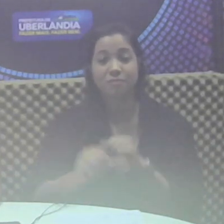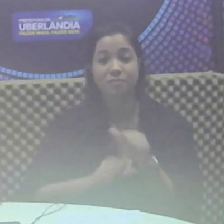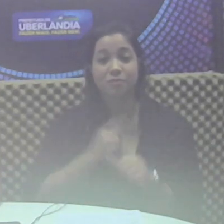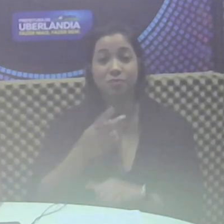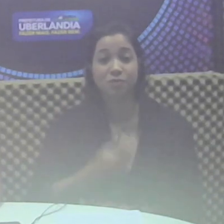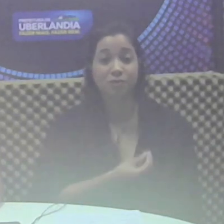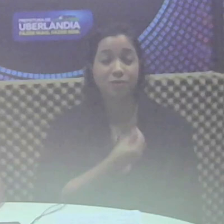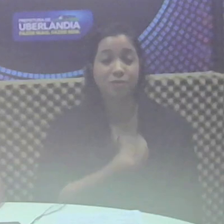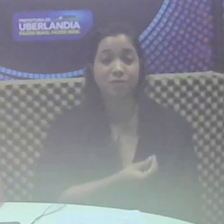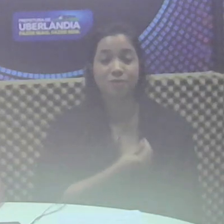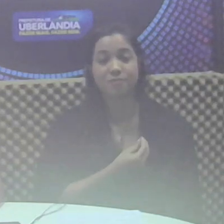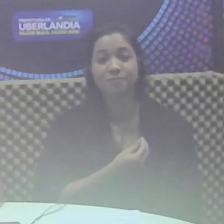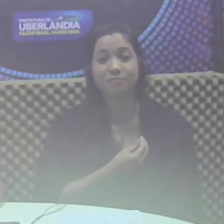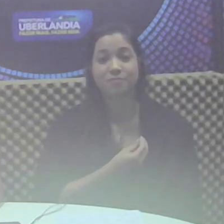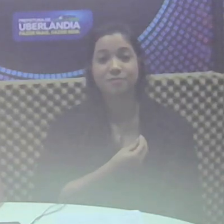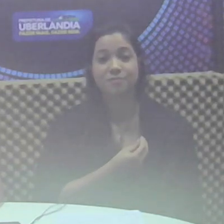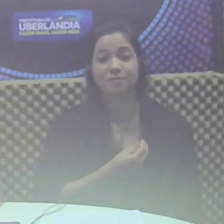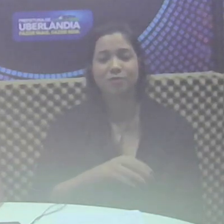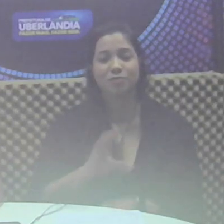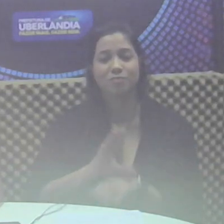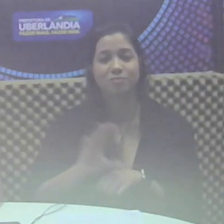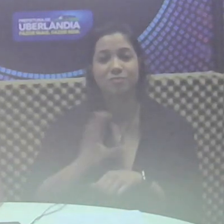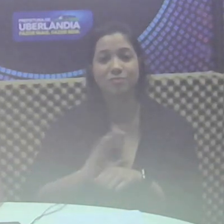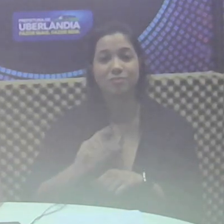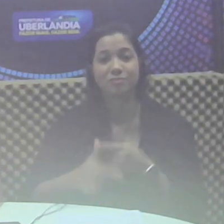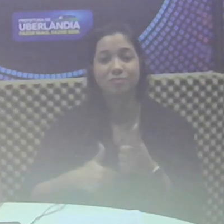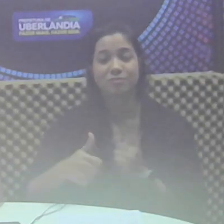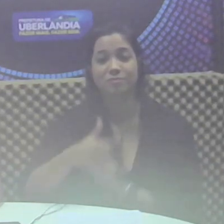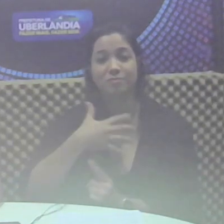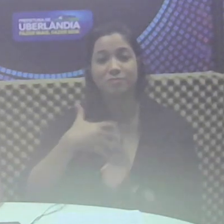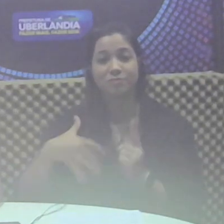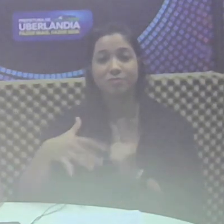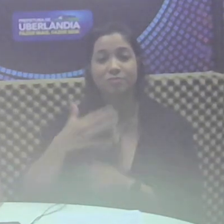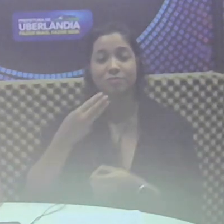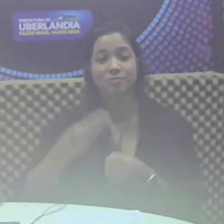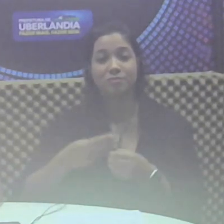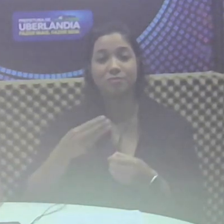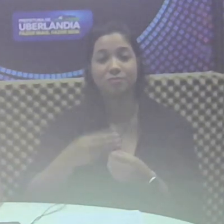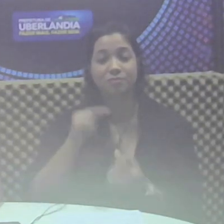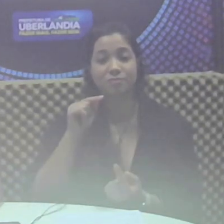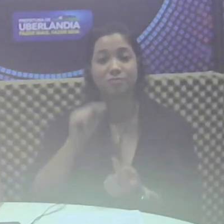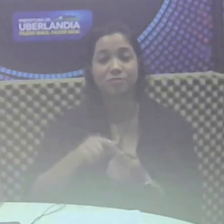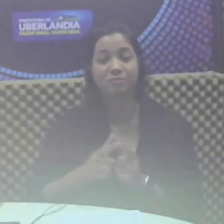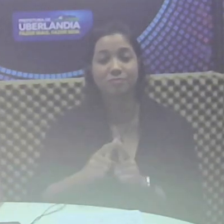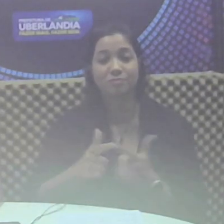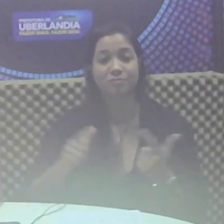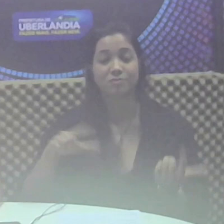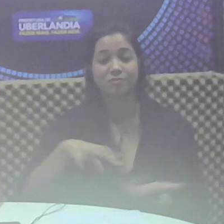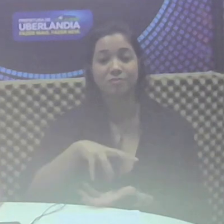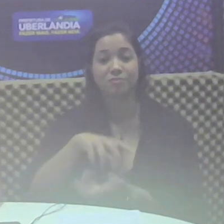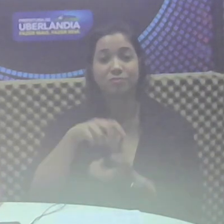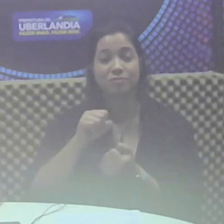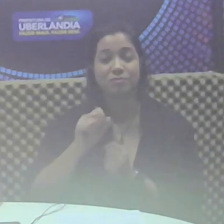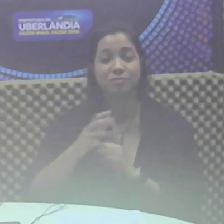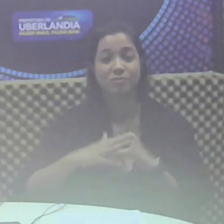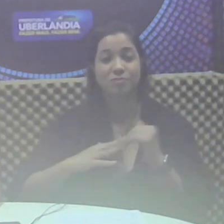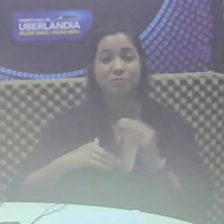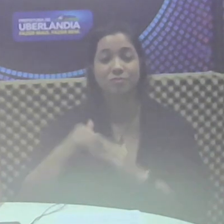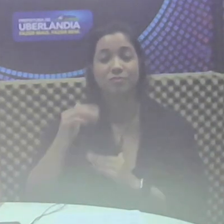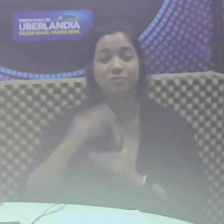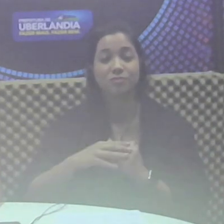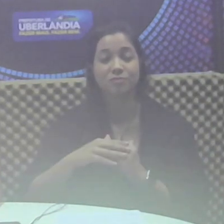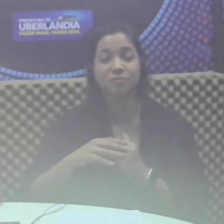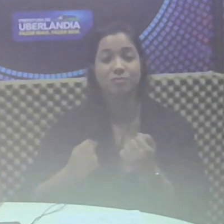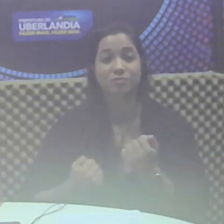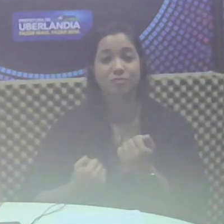vida. Com o ciclo de capacitação do serviço social, o município busca ampliar o suporte oferecido aos profissionais que estão